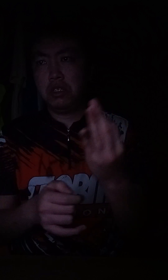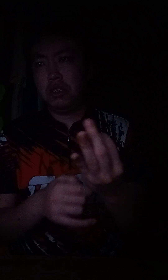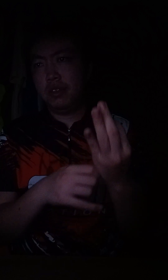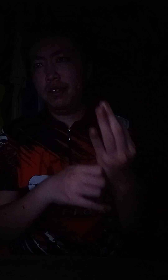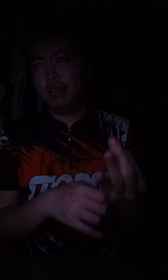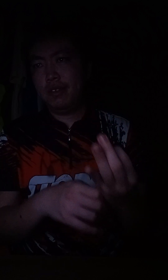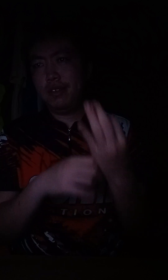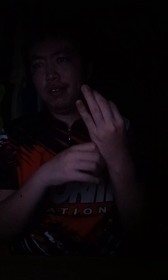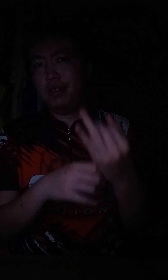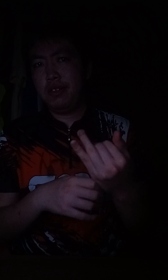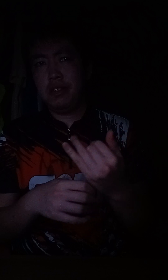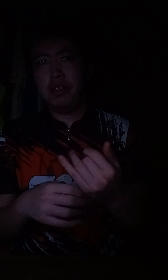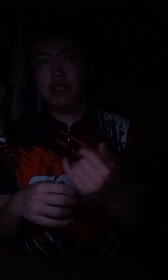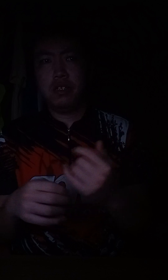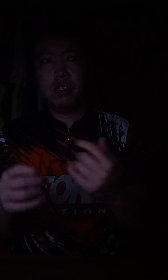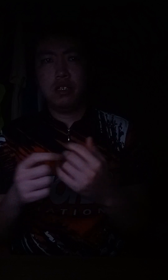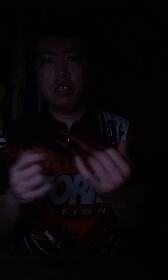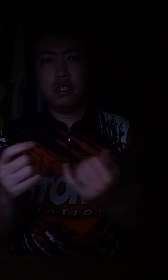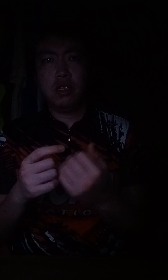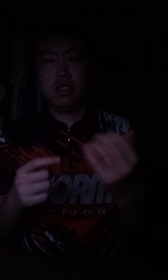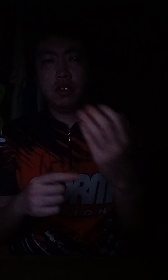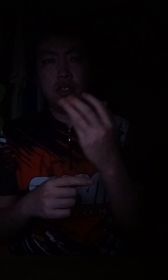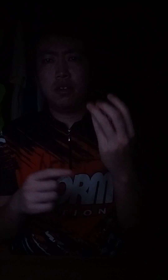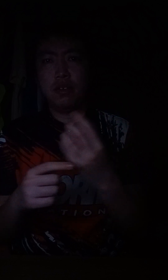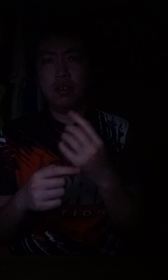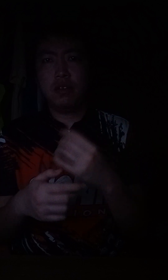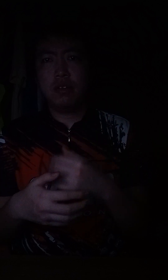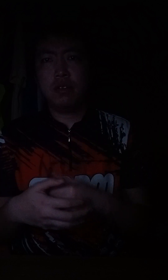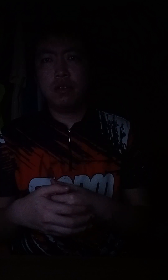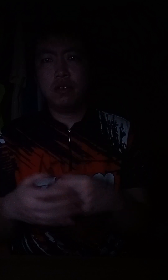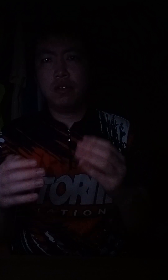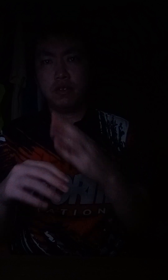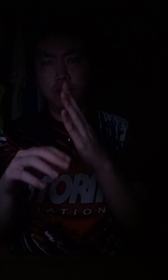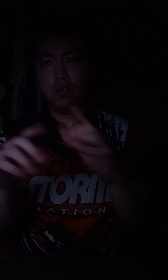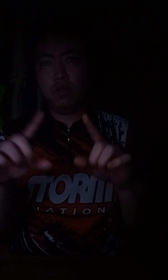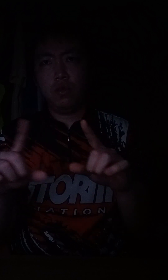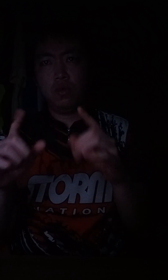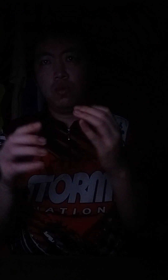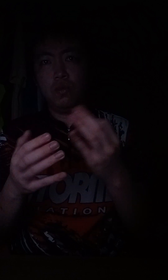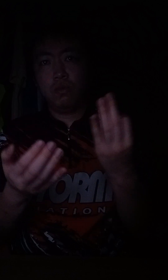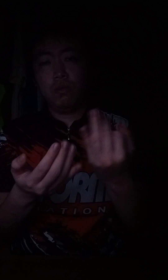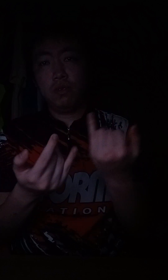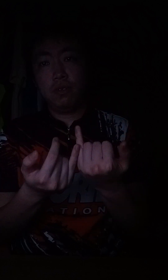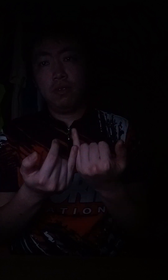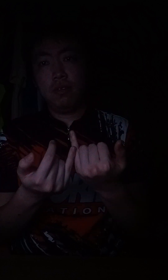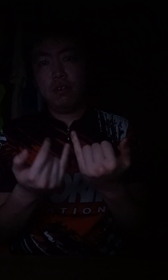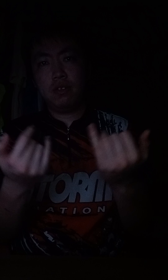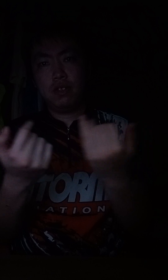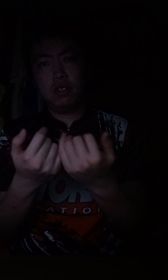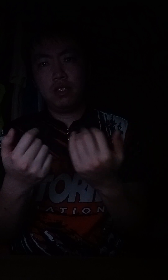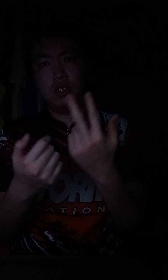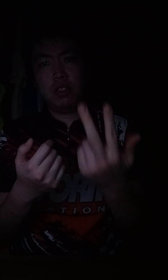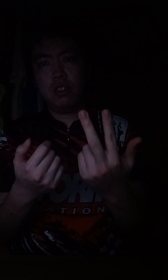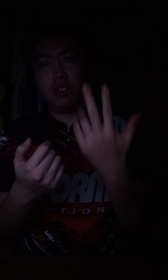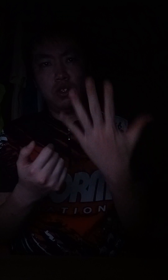취업 비자인 E9 비자 발급 대상에 운수업을 포함하고 취업 활동 기간도 3년에서